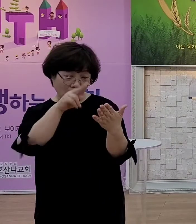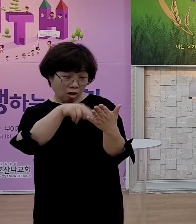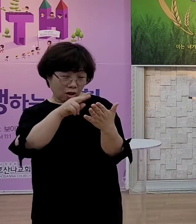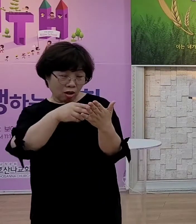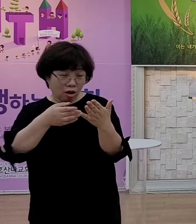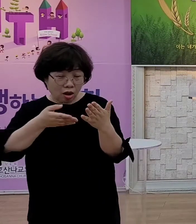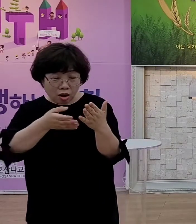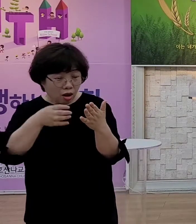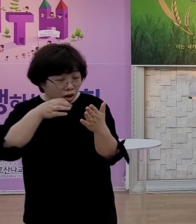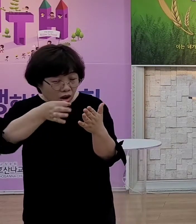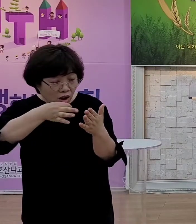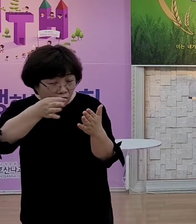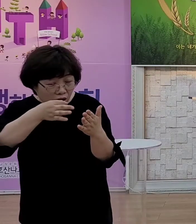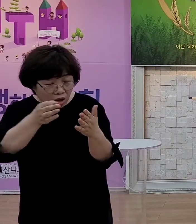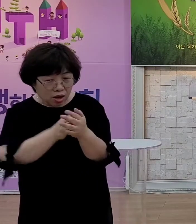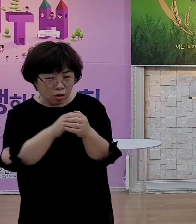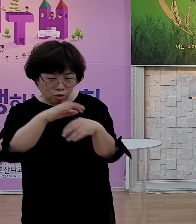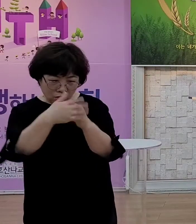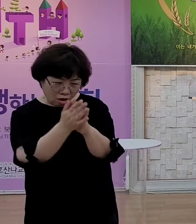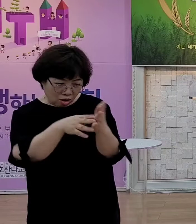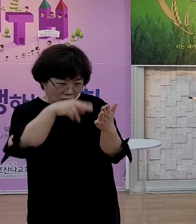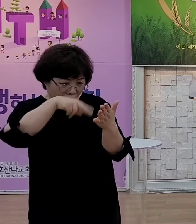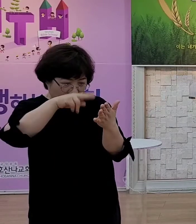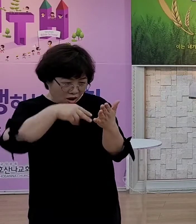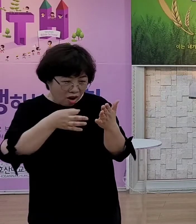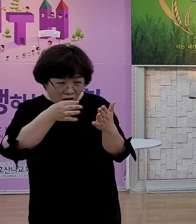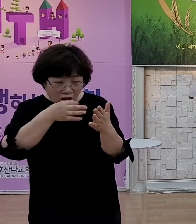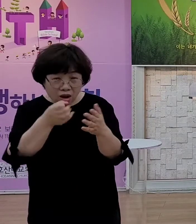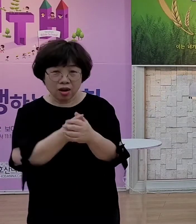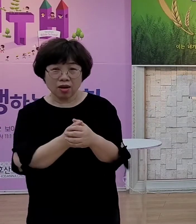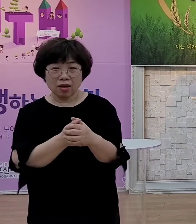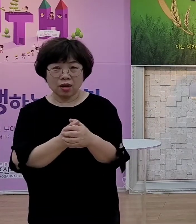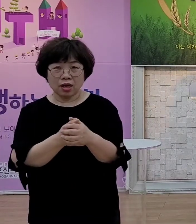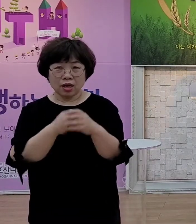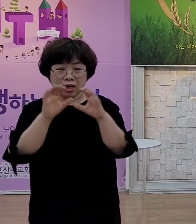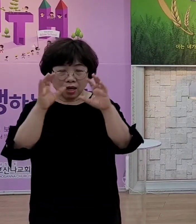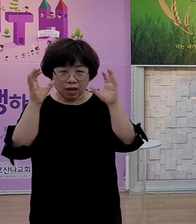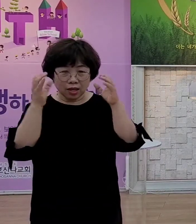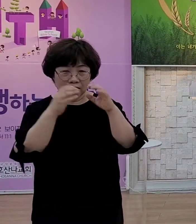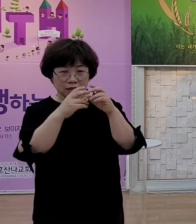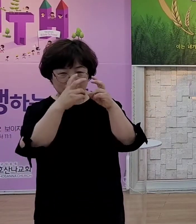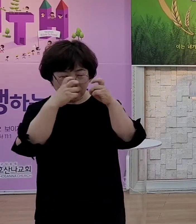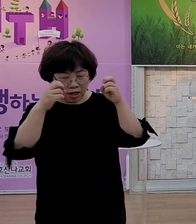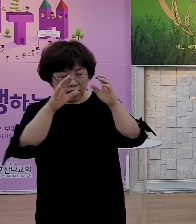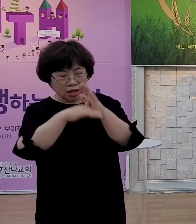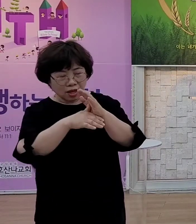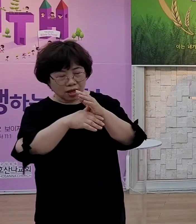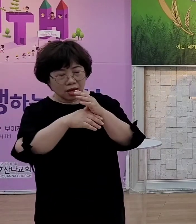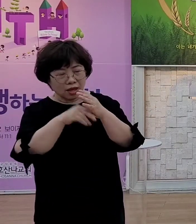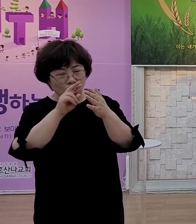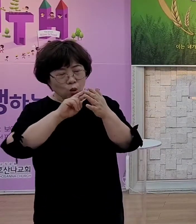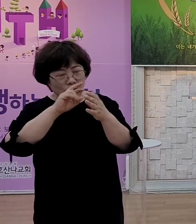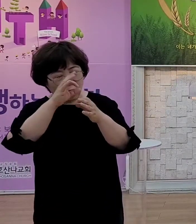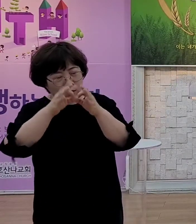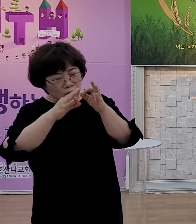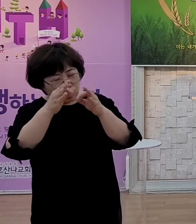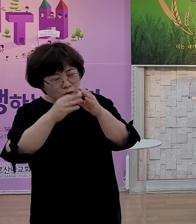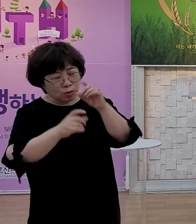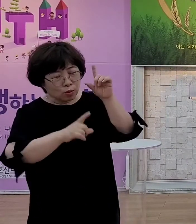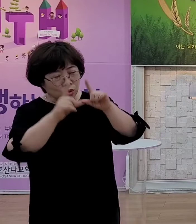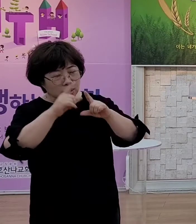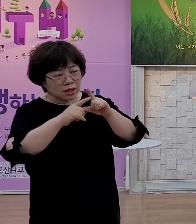읽어주고, 또 성경도 읽어주고, 또 거의 잠들려 그러면 자장가도 불러주고. 그럼 다 그렇게